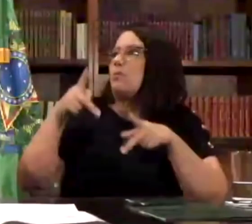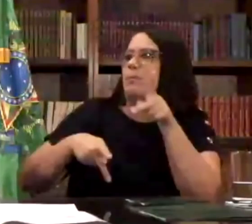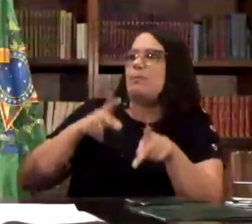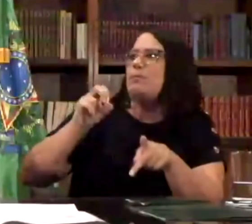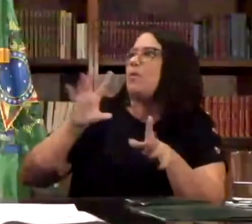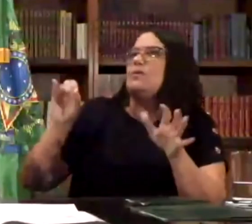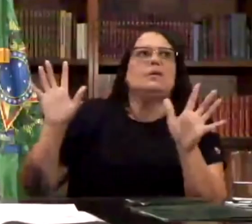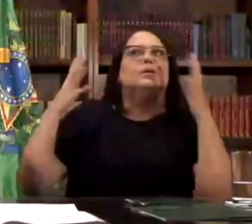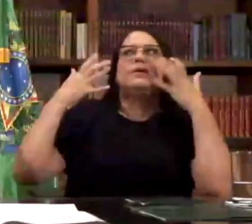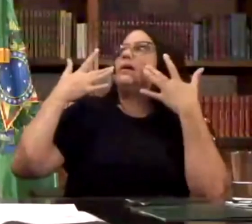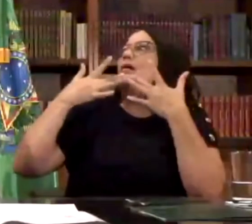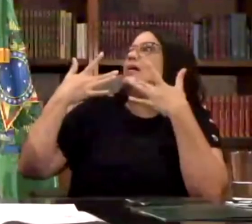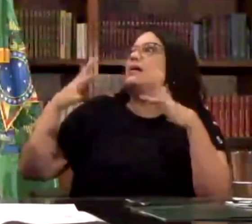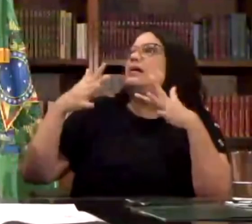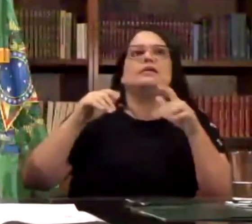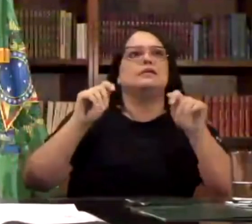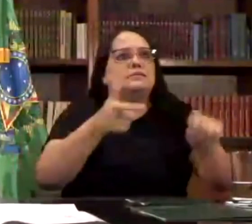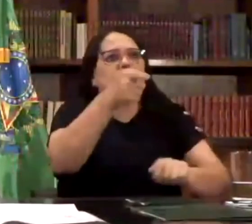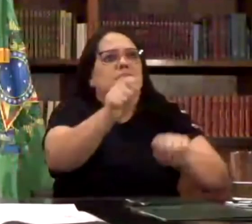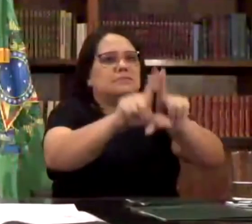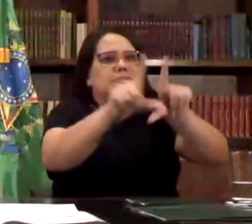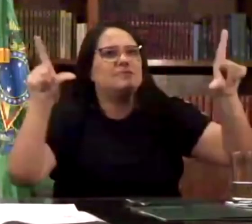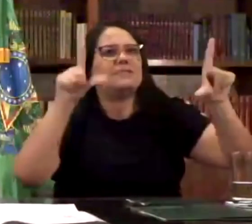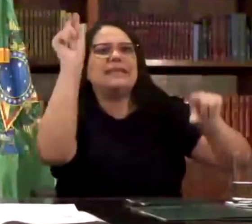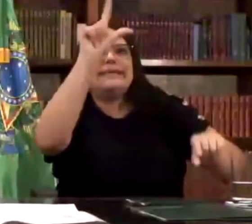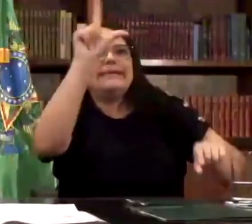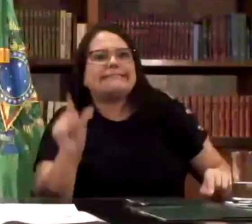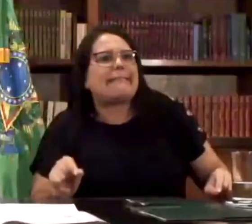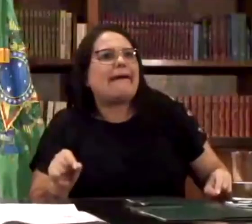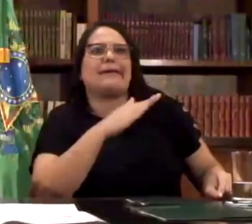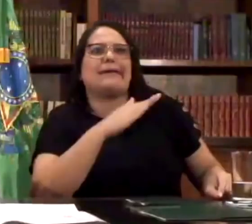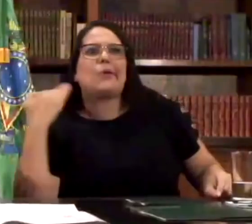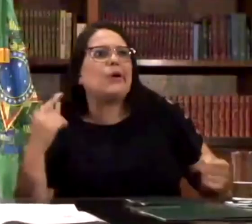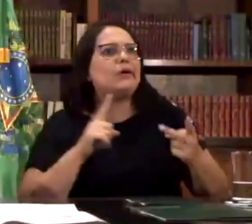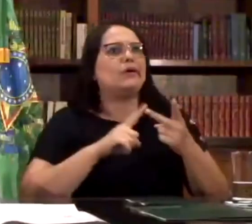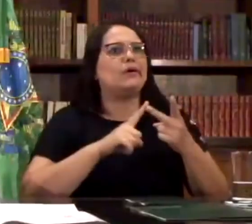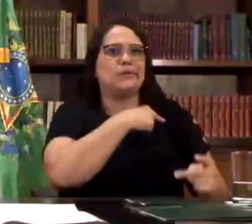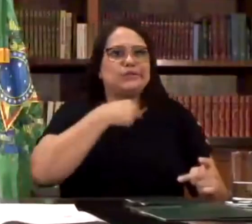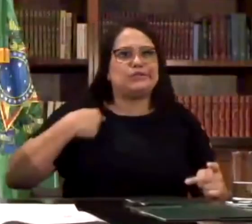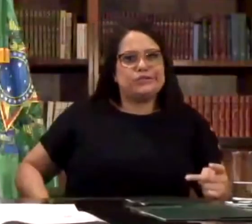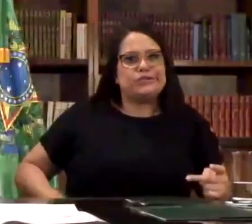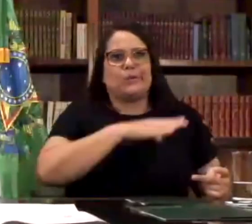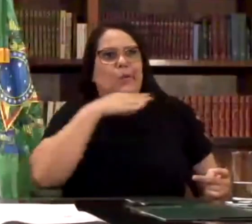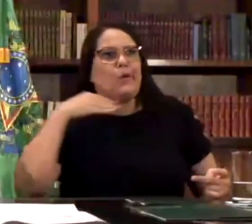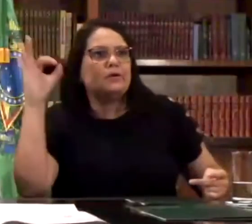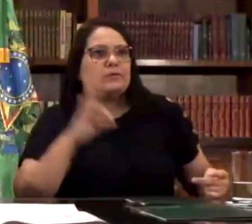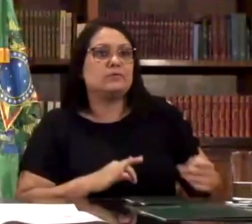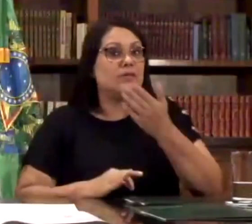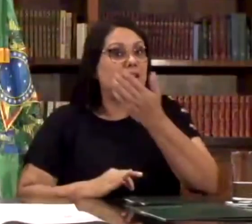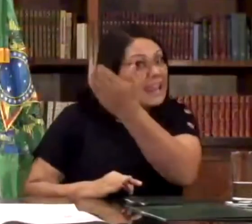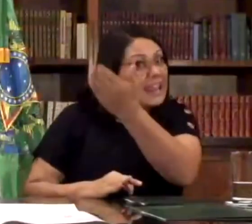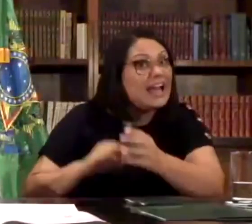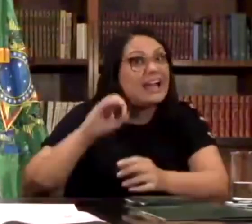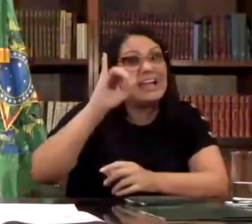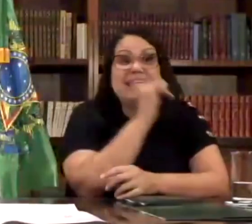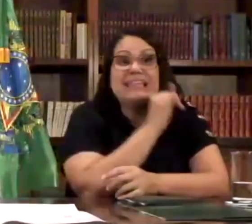Toda hora a Itália morreu tanto, na China morreu tanto, não sei o quê. A Itália tem que ser estudado, né? Mais de 90% dos